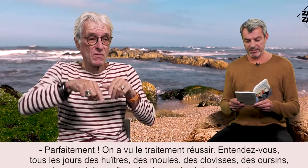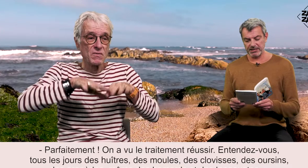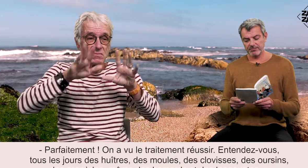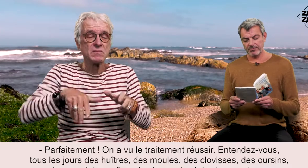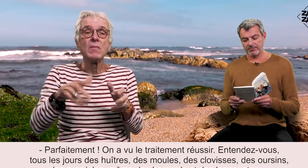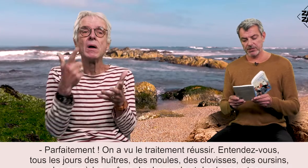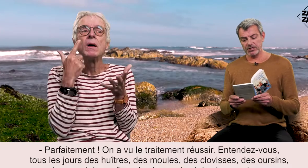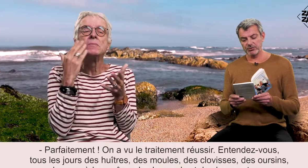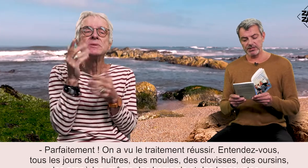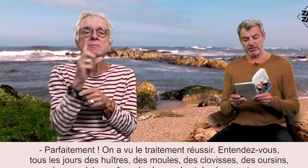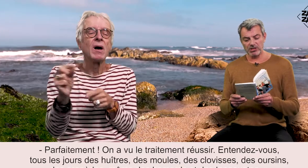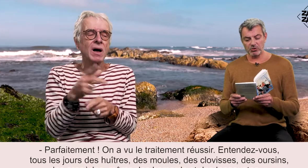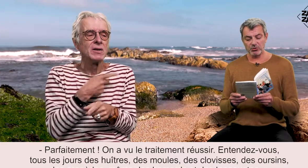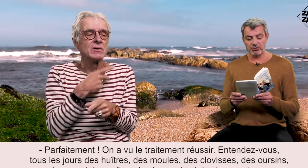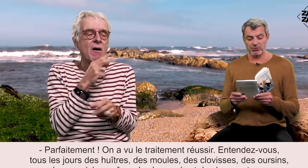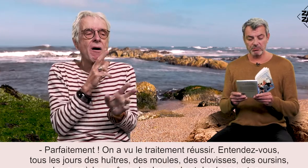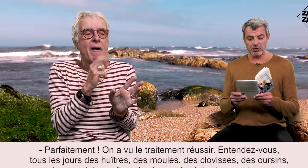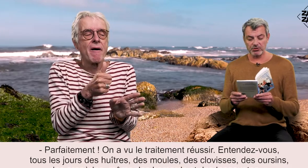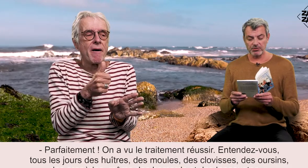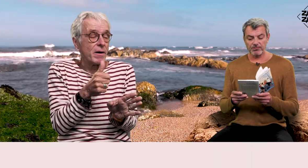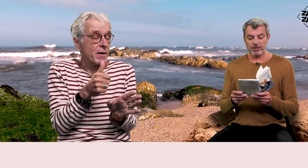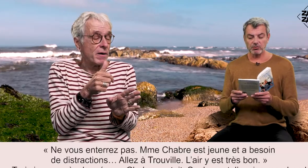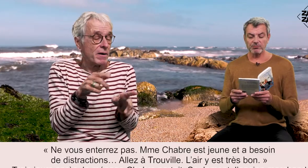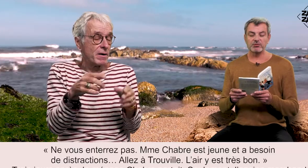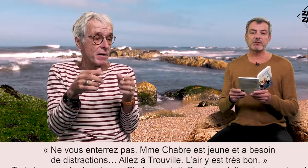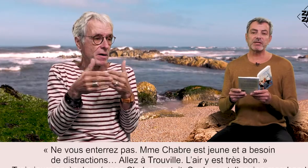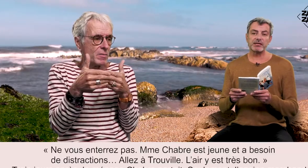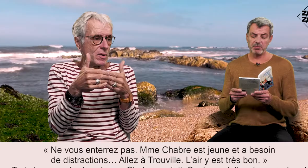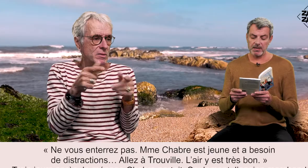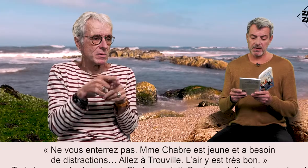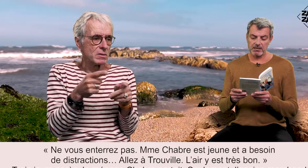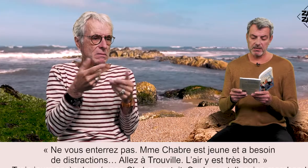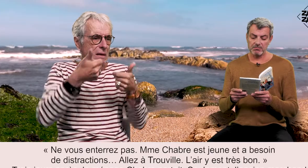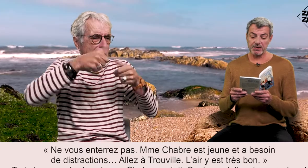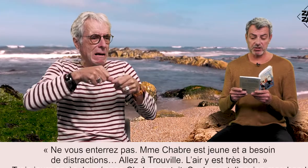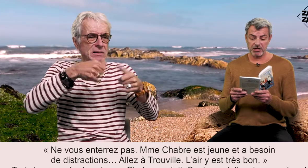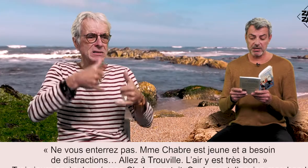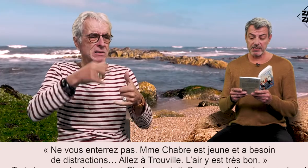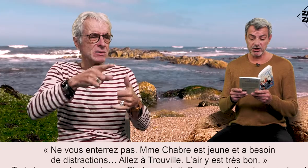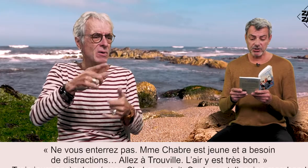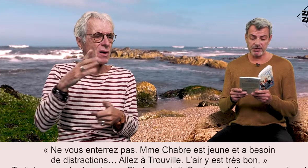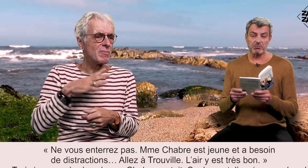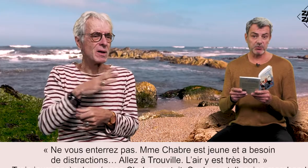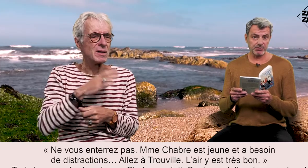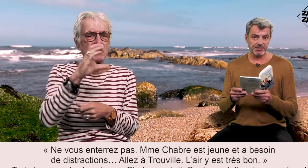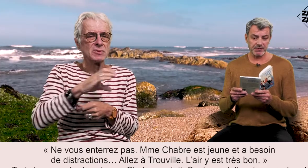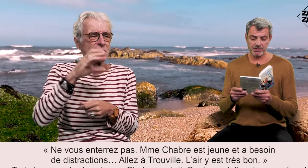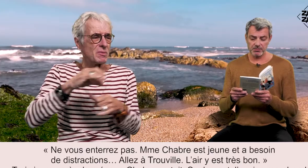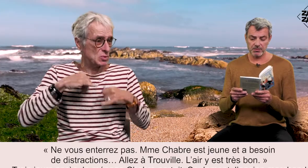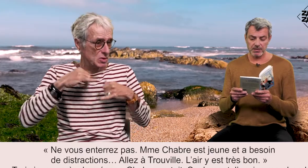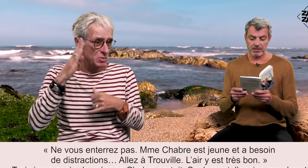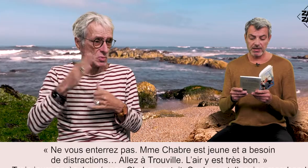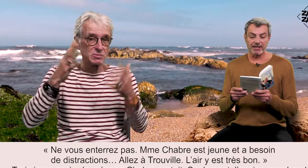il se retirait, il ajouta négligemment sur le seuil de la porte « Ne vous enterrez pas, Mme Chabre est jeune et a besoin de